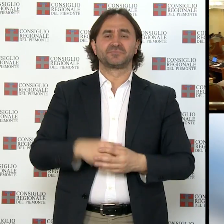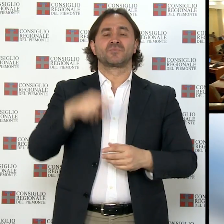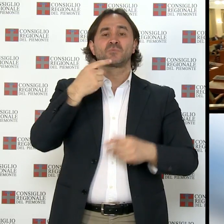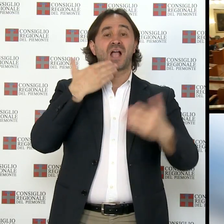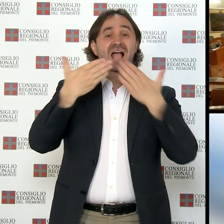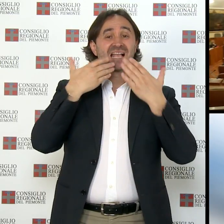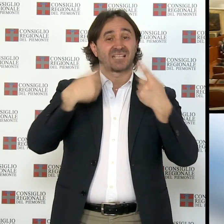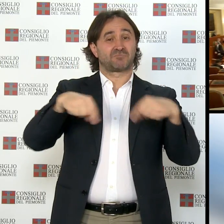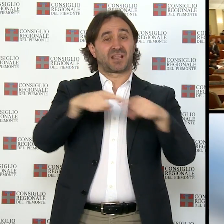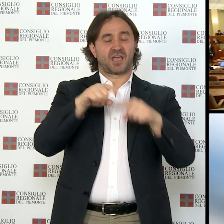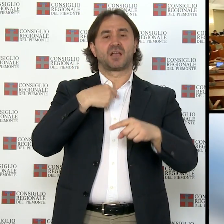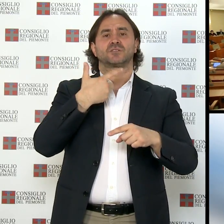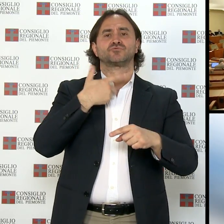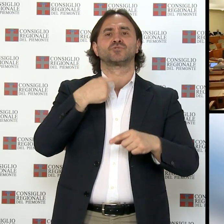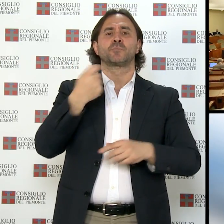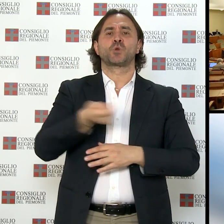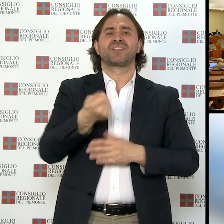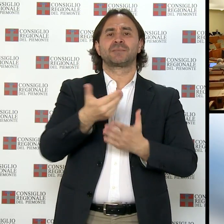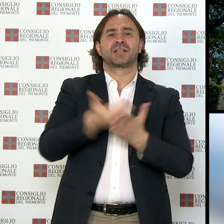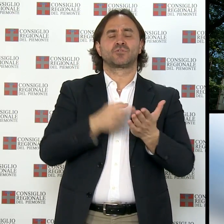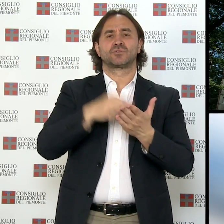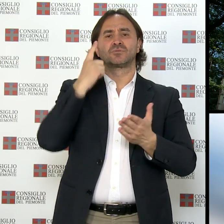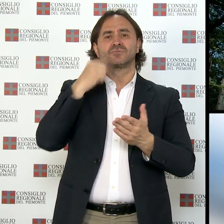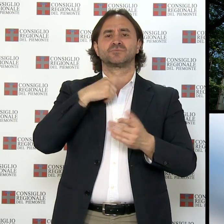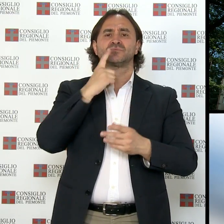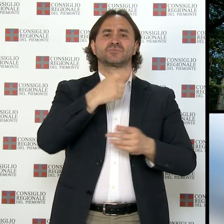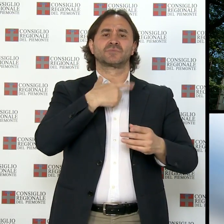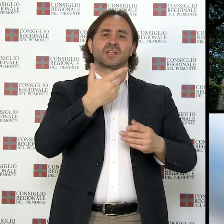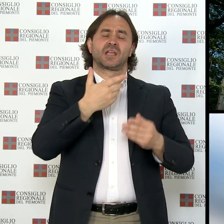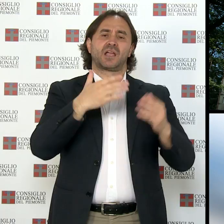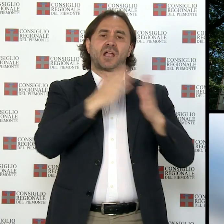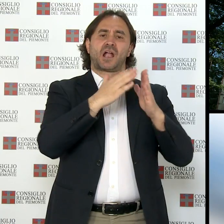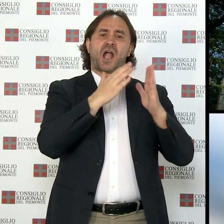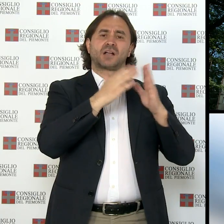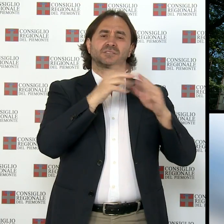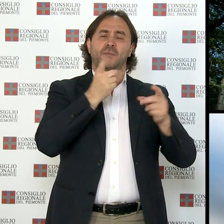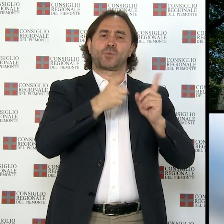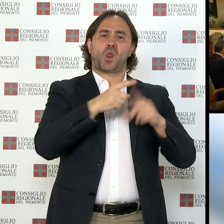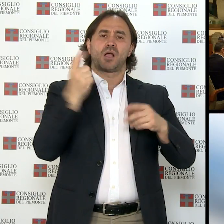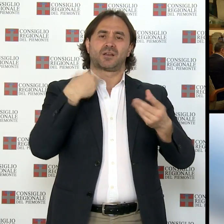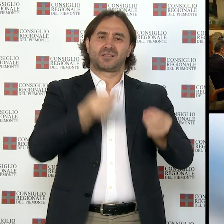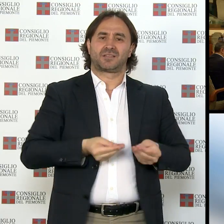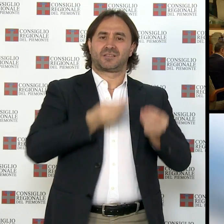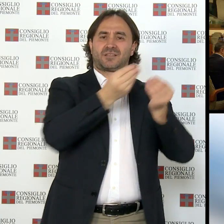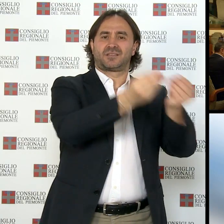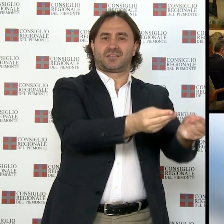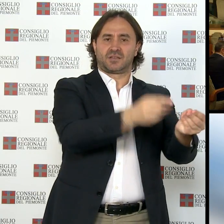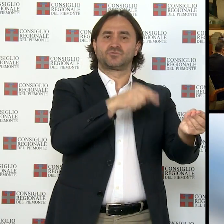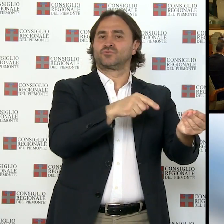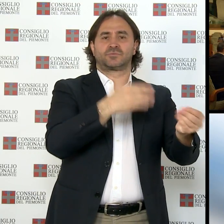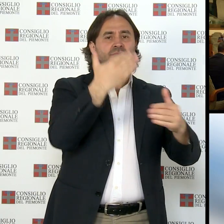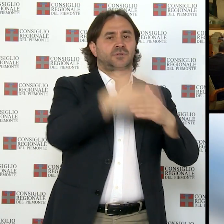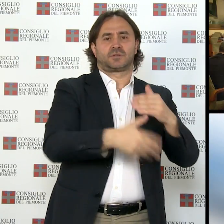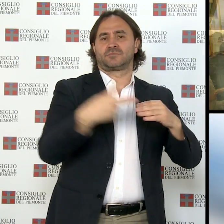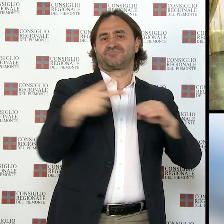proseguito l'esame del provvedimento che modifica i criteri per la decadenza dall'assegnazione degli alloggi di edilizia sociale, che è stato approvato nella